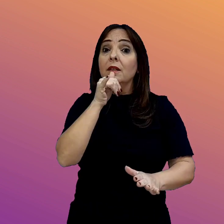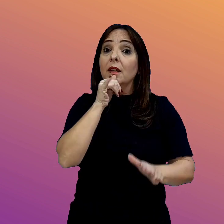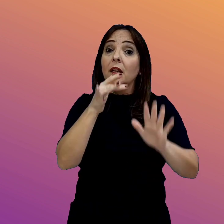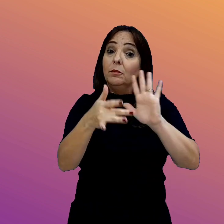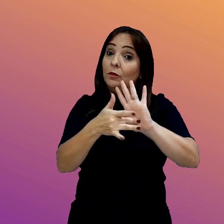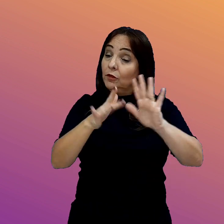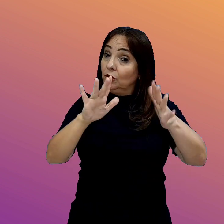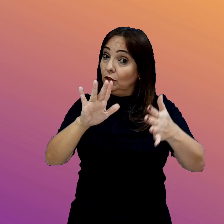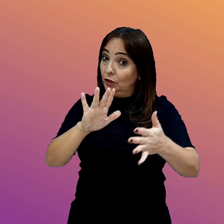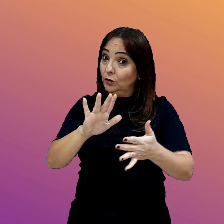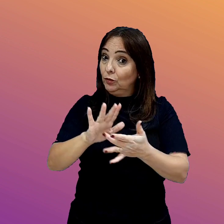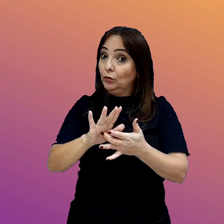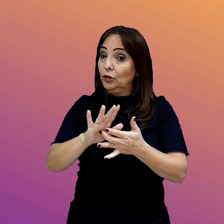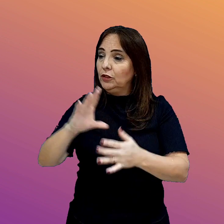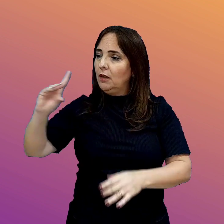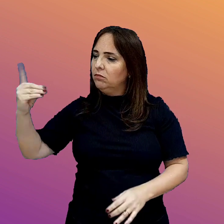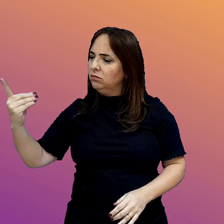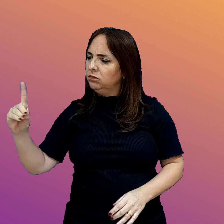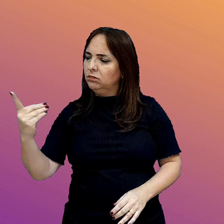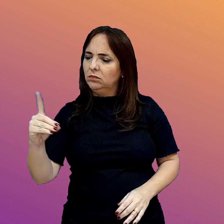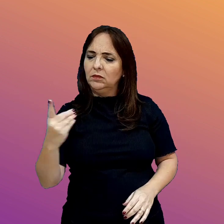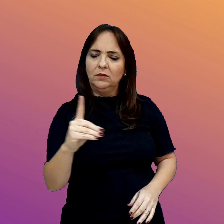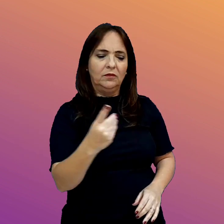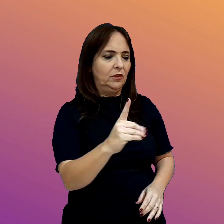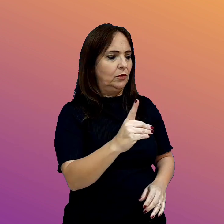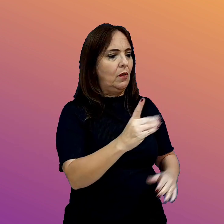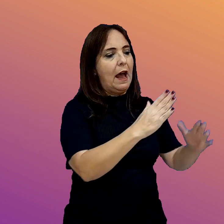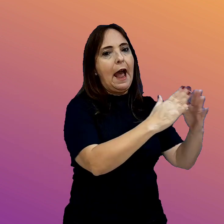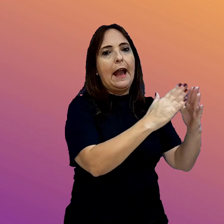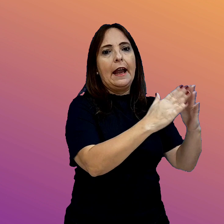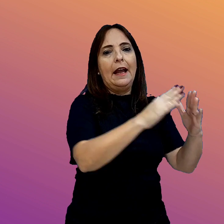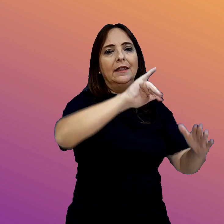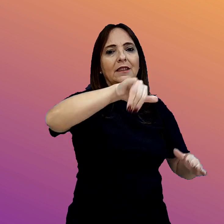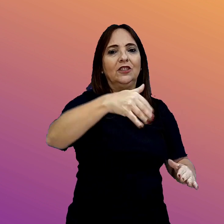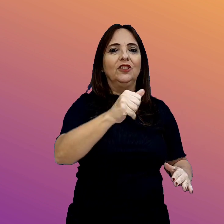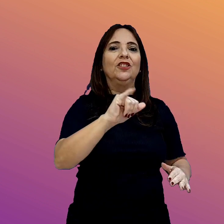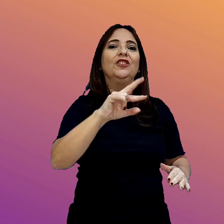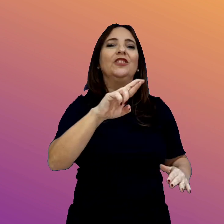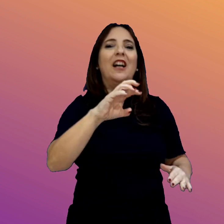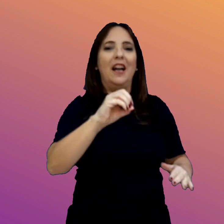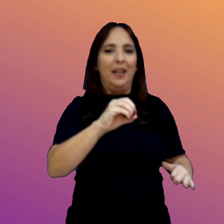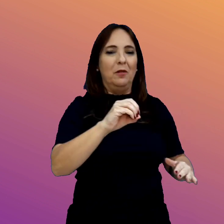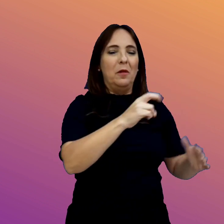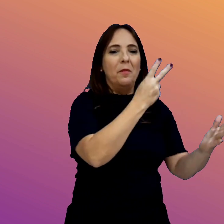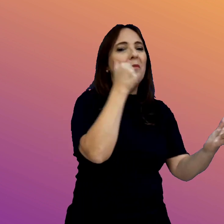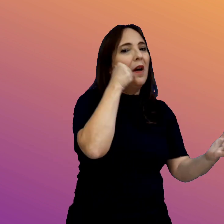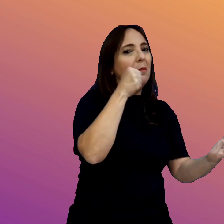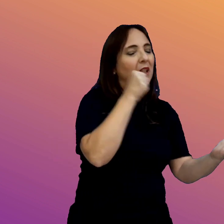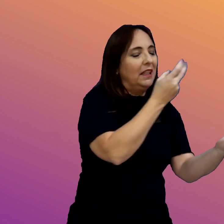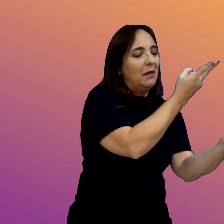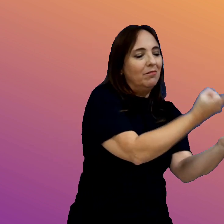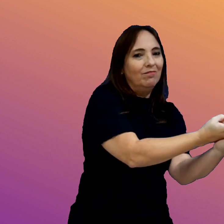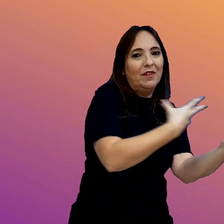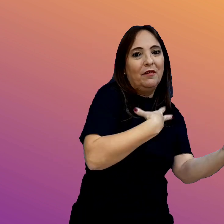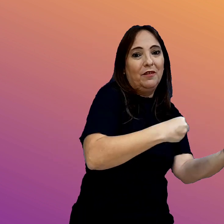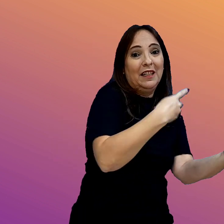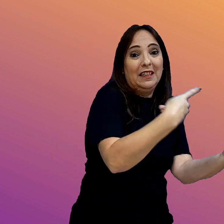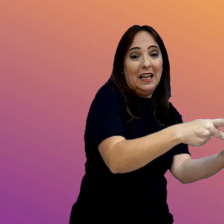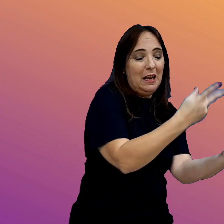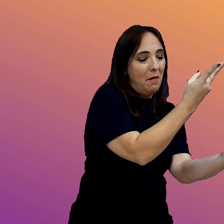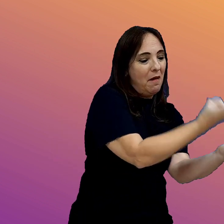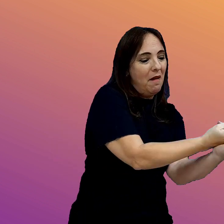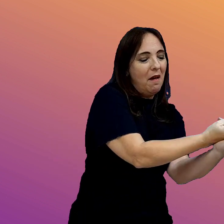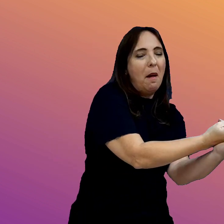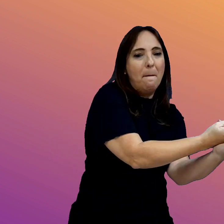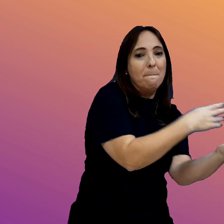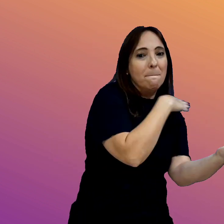casa de Jairo lá, com aquela menina doente, morta, né? Praticamente. Quando ele se dirige à casa, a menina ainda está